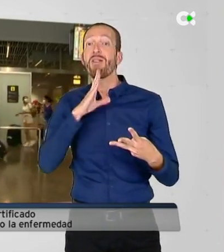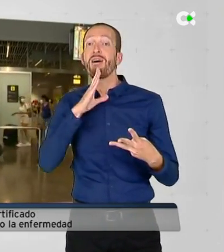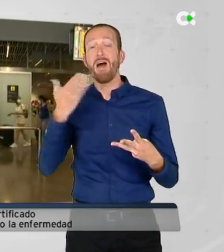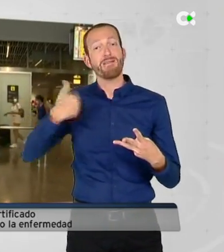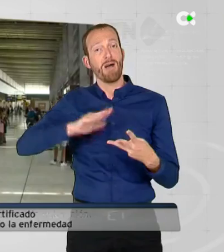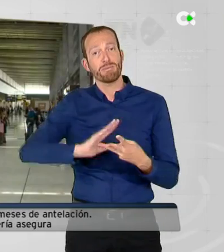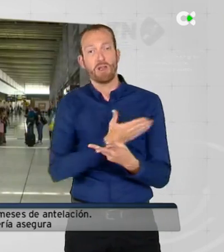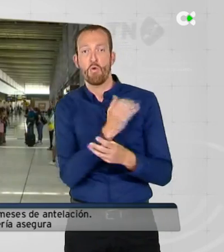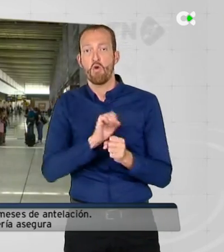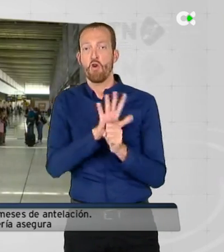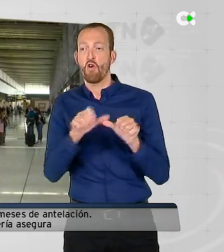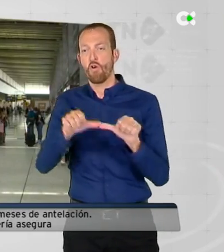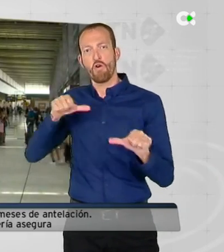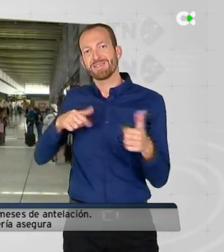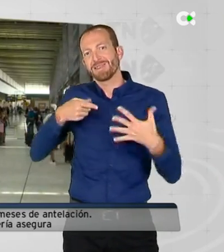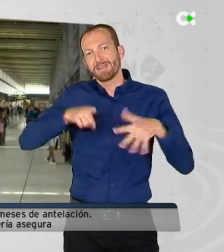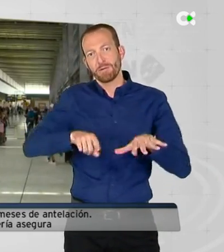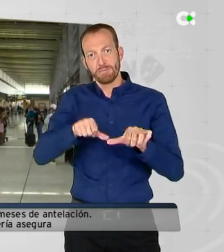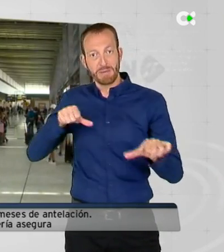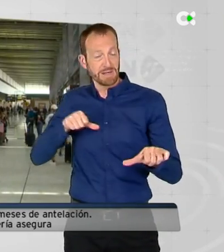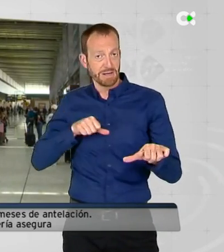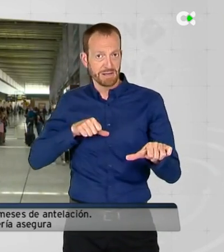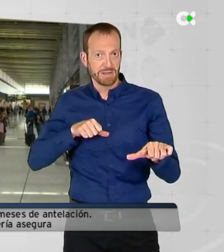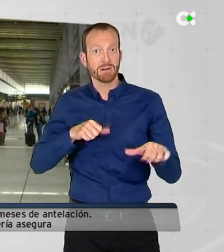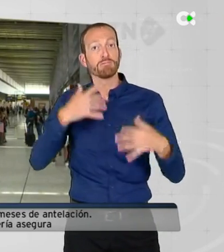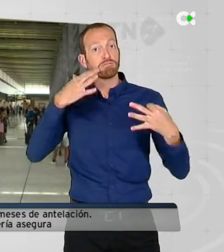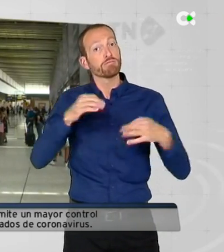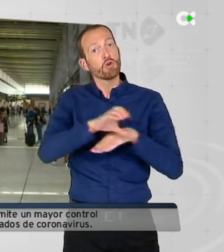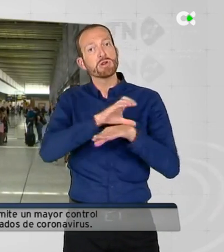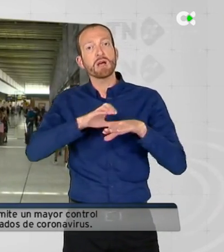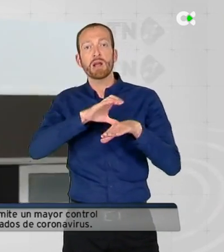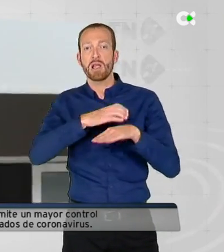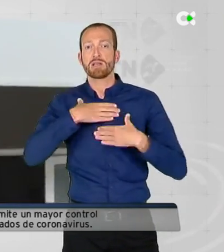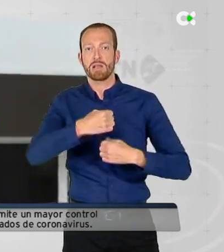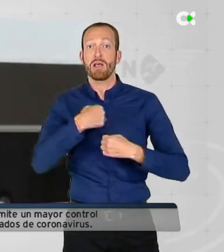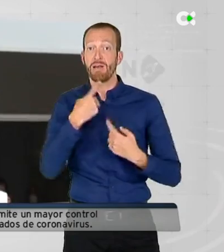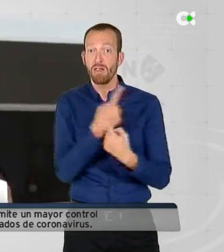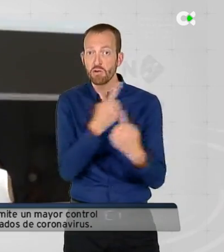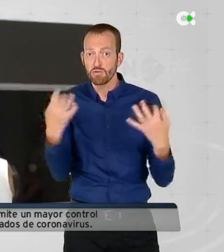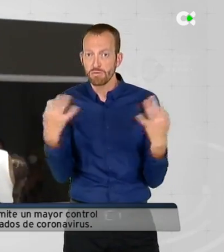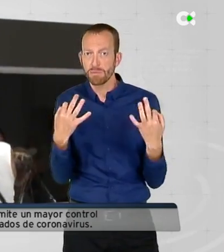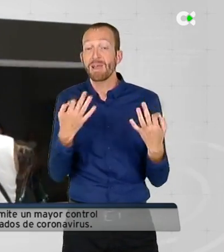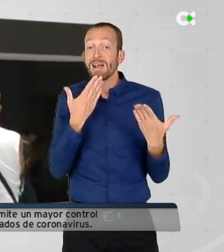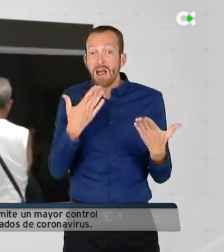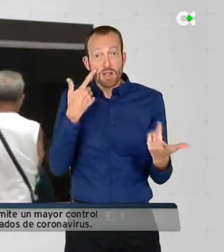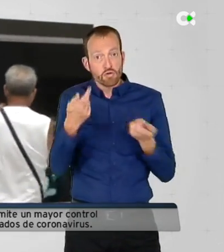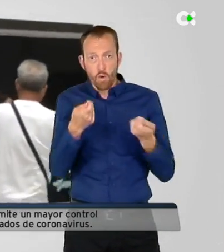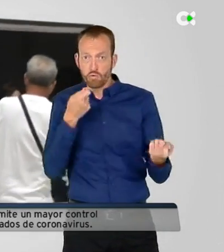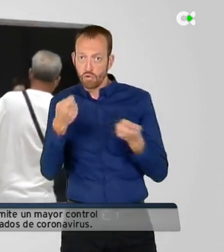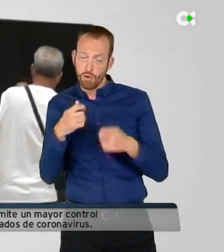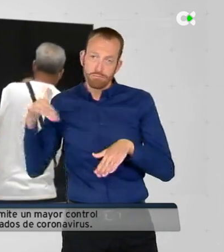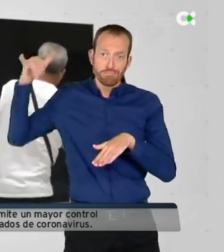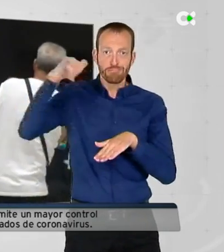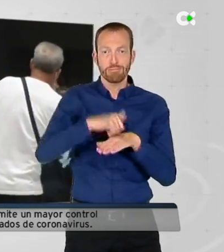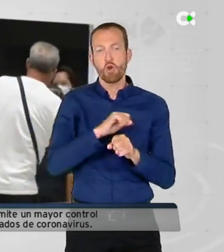haber pasado la enfermedad con menos de seis meses de antelación. La Consejería asegura que esta medida permite un mayor control